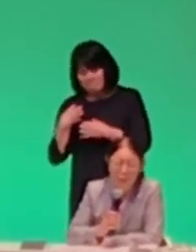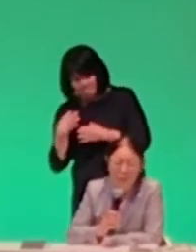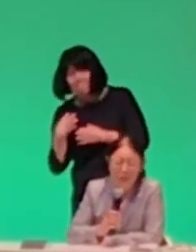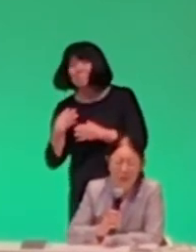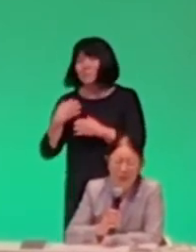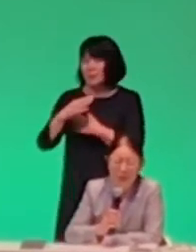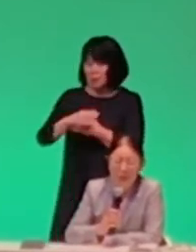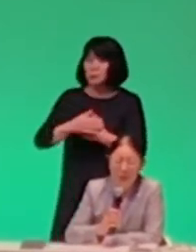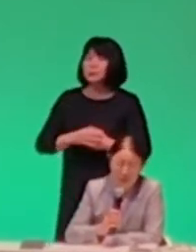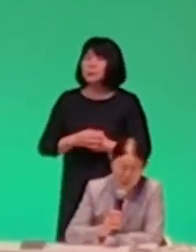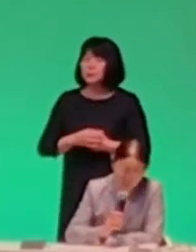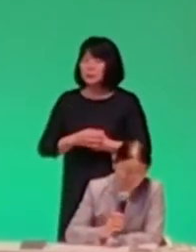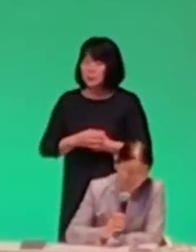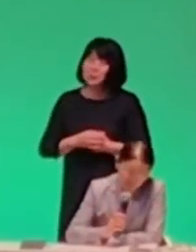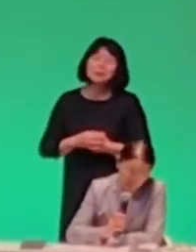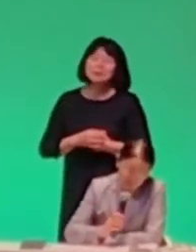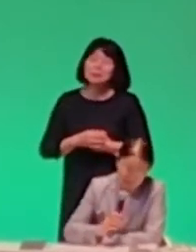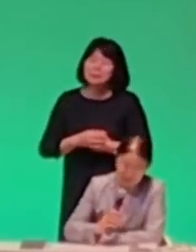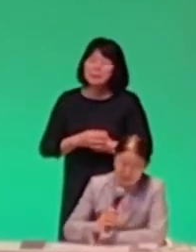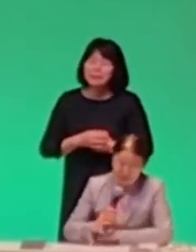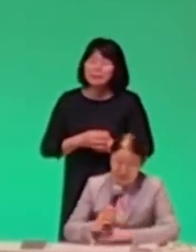背負ってる、それから、